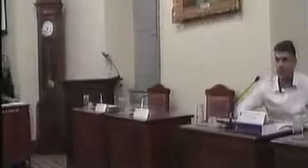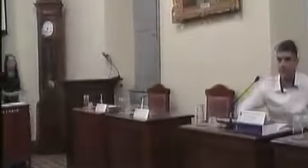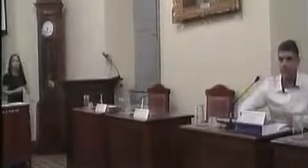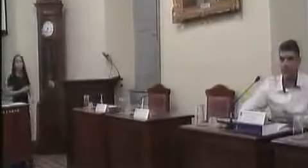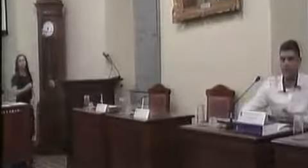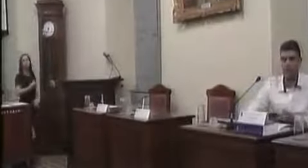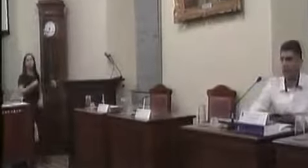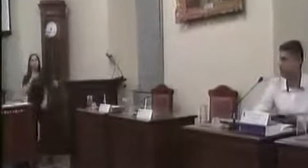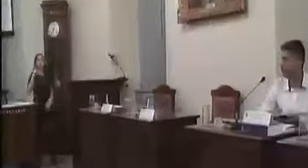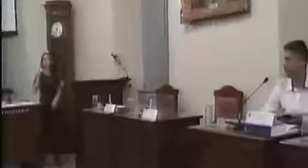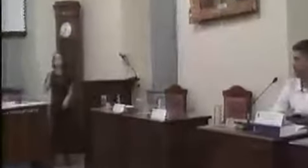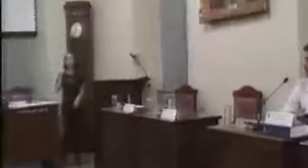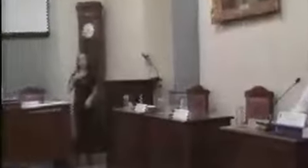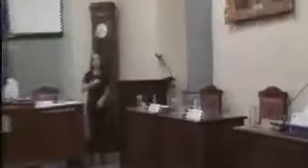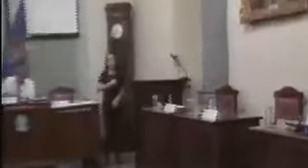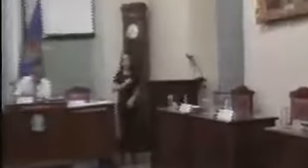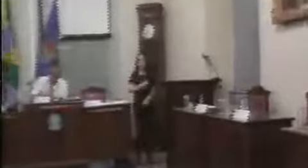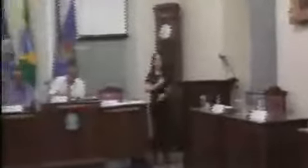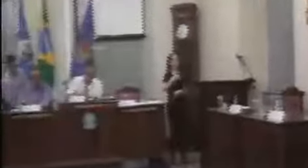David Barbosa Nogueira